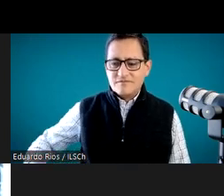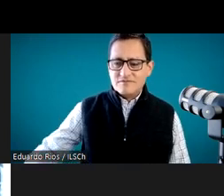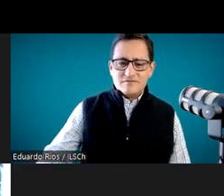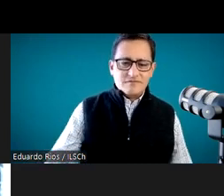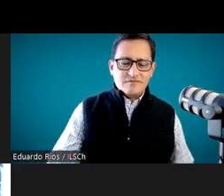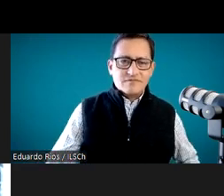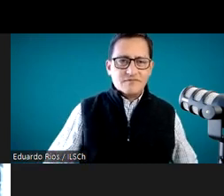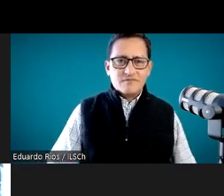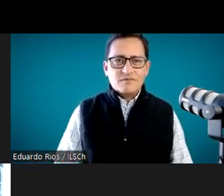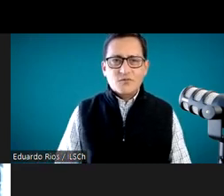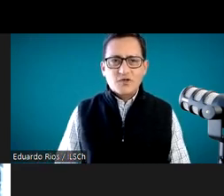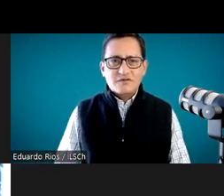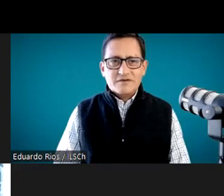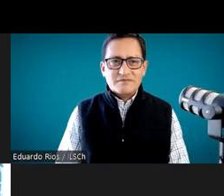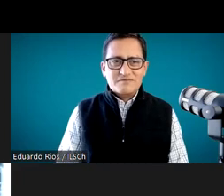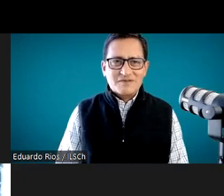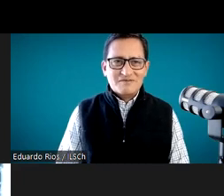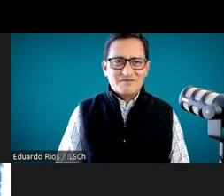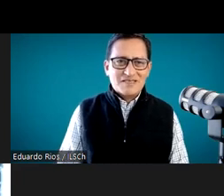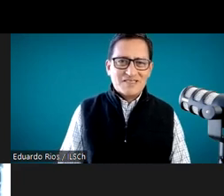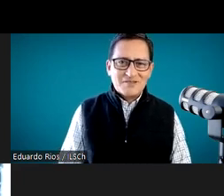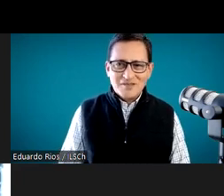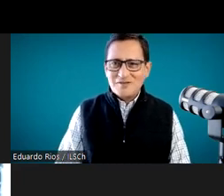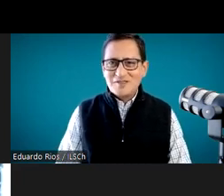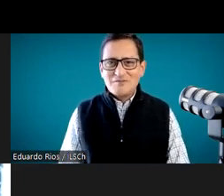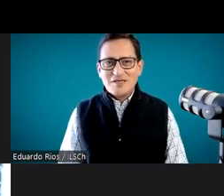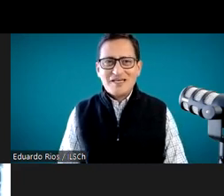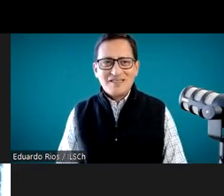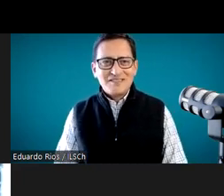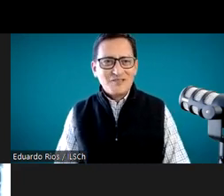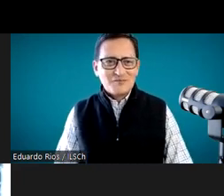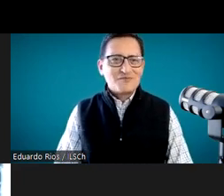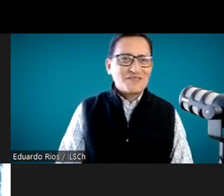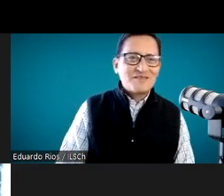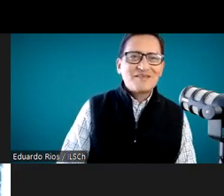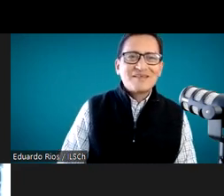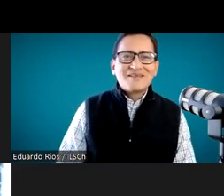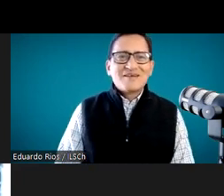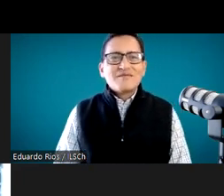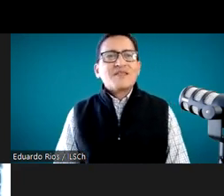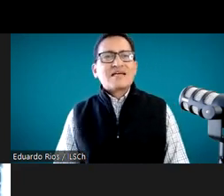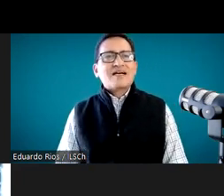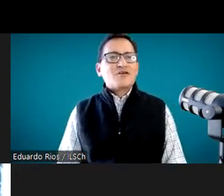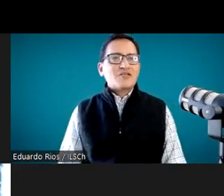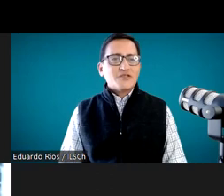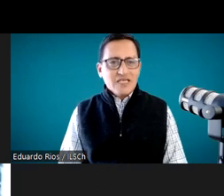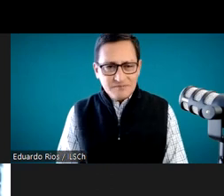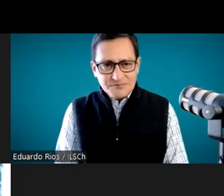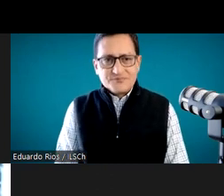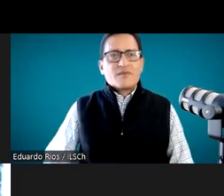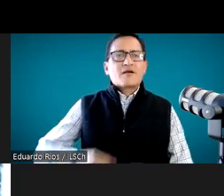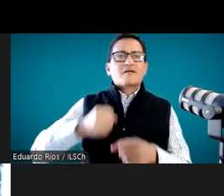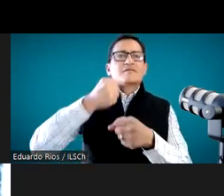lengua de señas. Muy bueno, felicitaciones entonces por la decisión, ¿cierto? Trabajadora